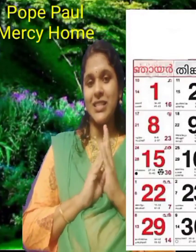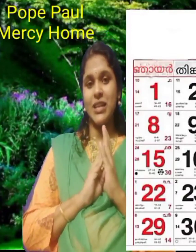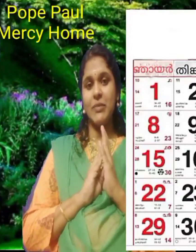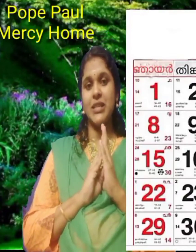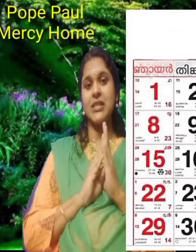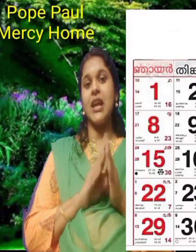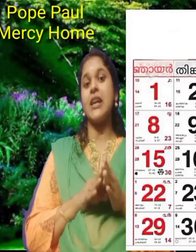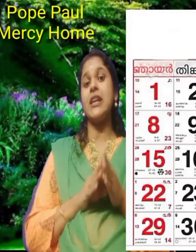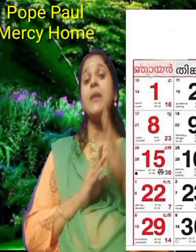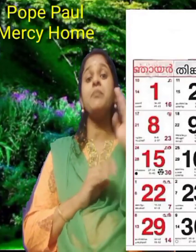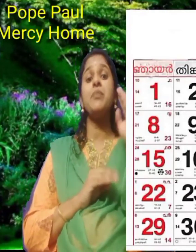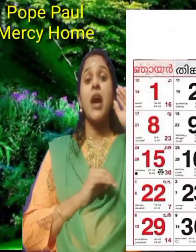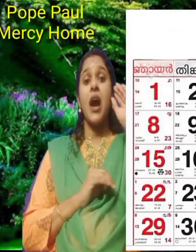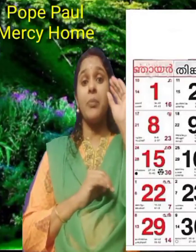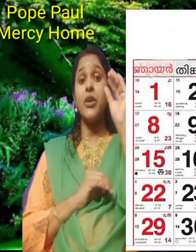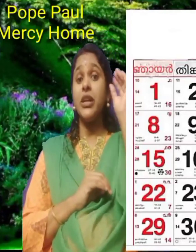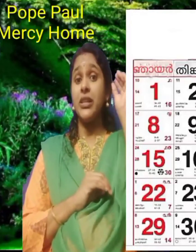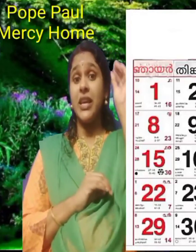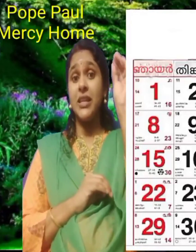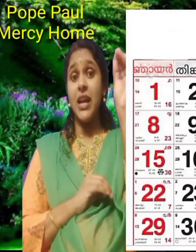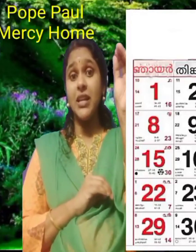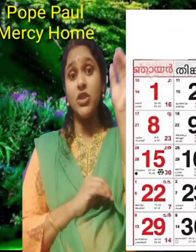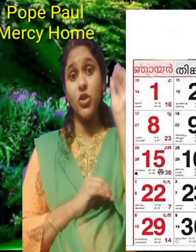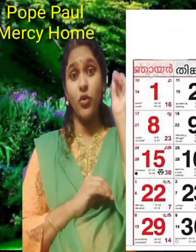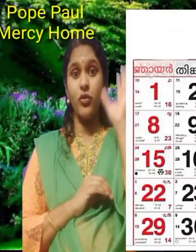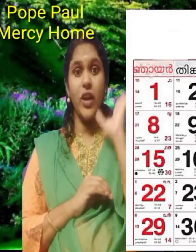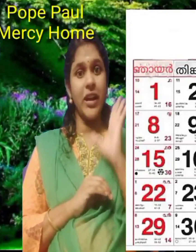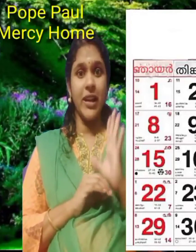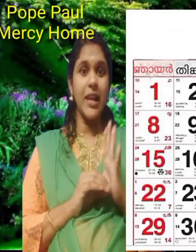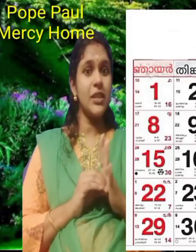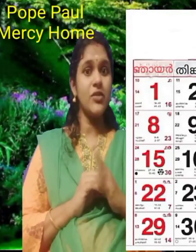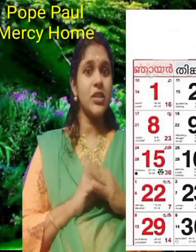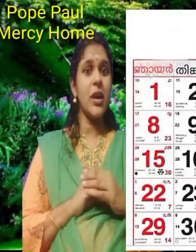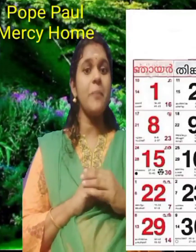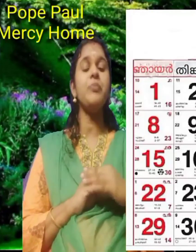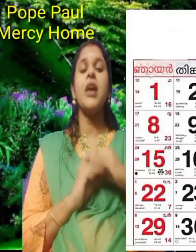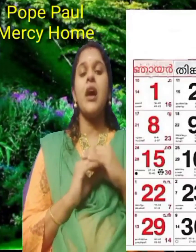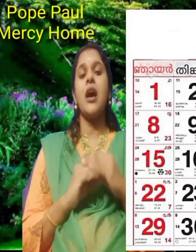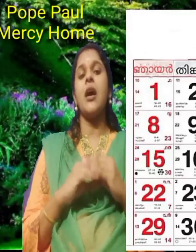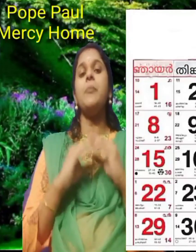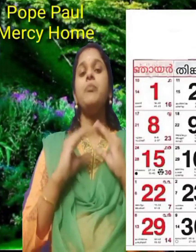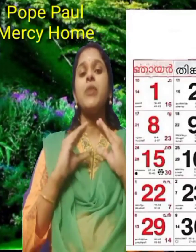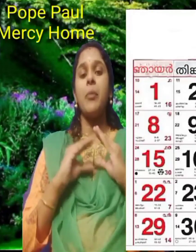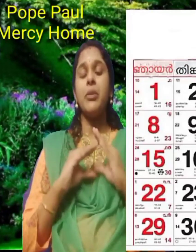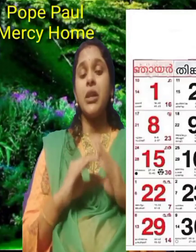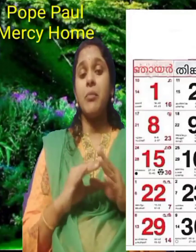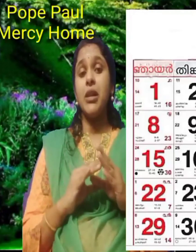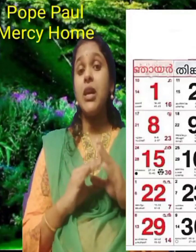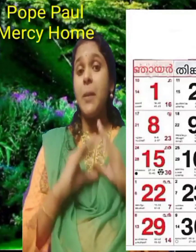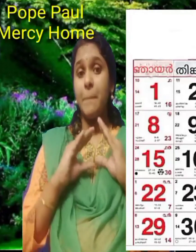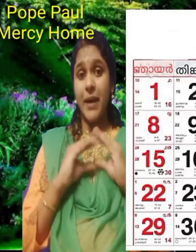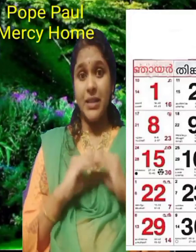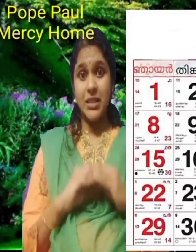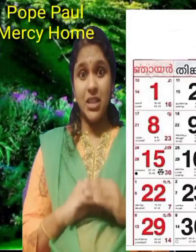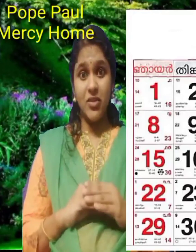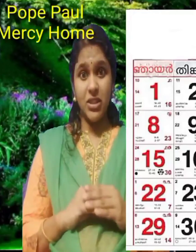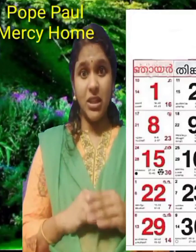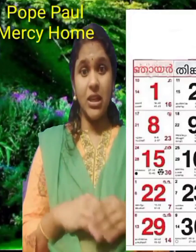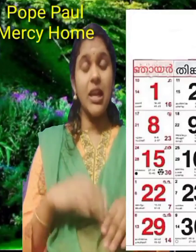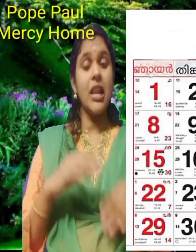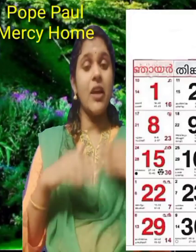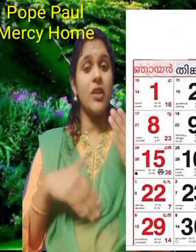എന്ന് ടീച്ചർക്ക് മനസ്സിലായി. അപ്പൊ ഇതേതാണ്? ചൊവ്വയാണ് അല്ലേ ദിവസം. അപ്പൊ നമ്മള്